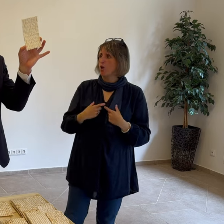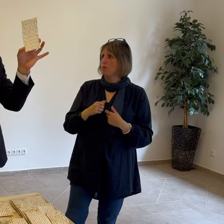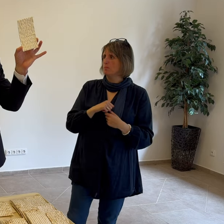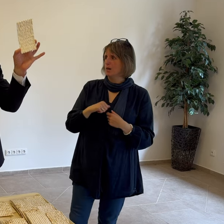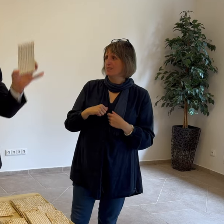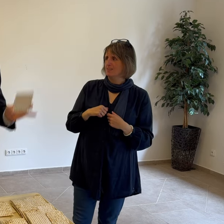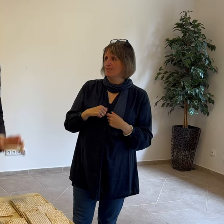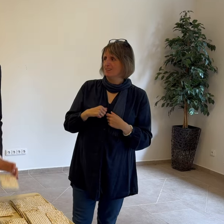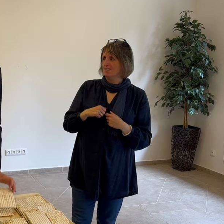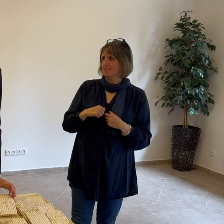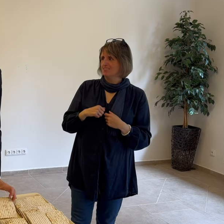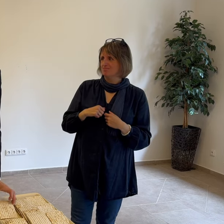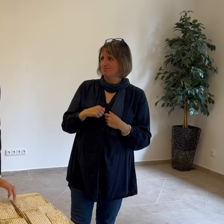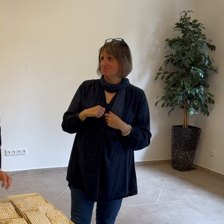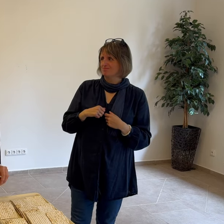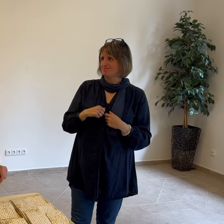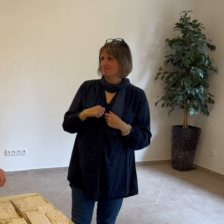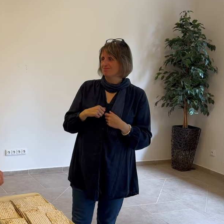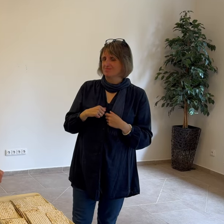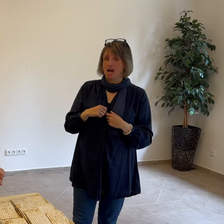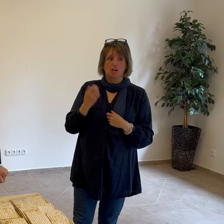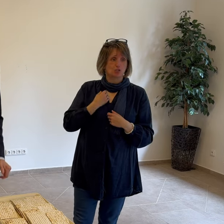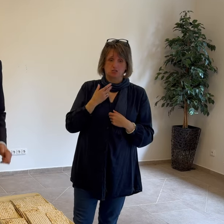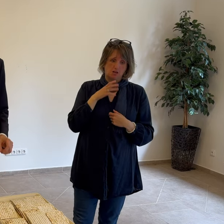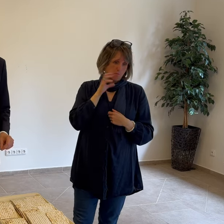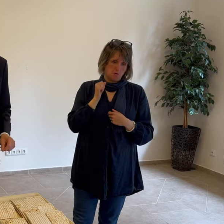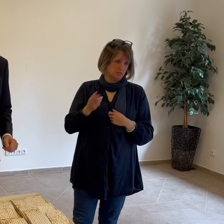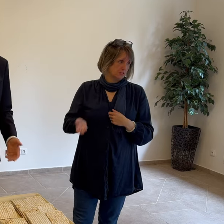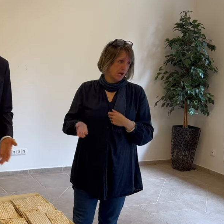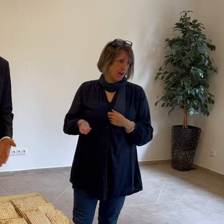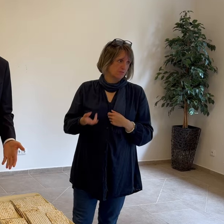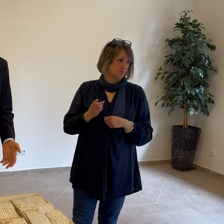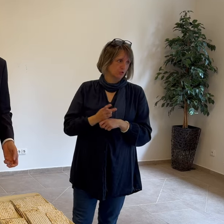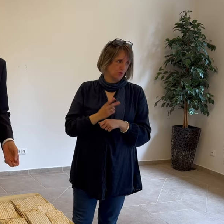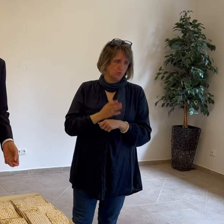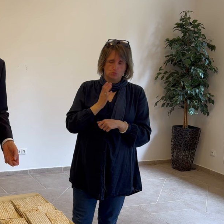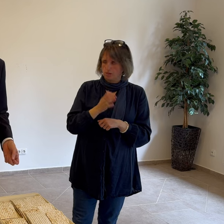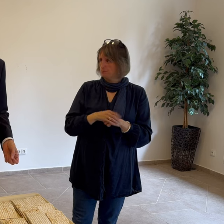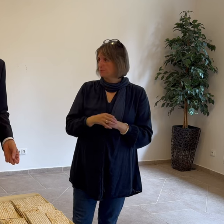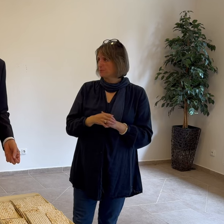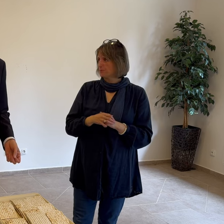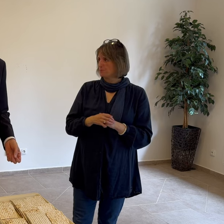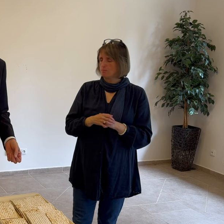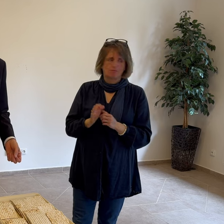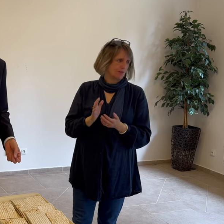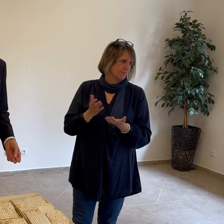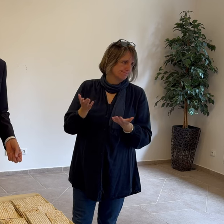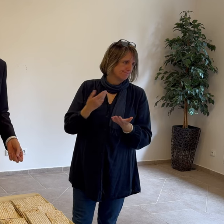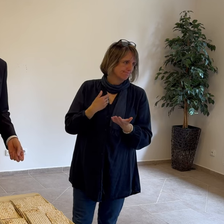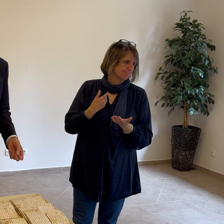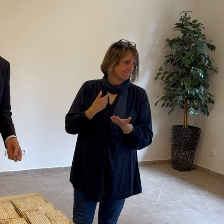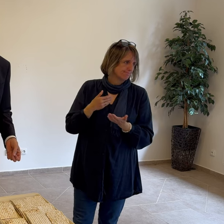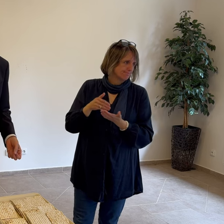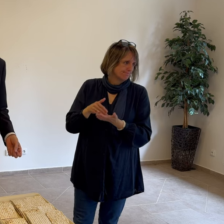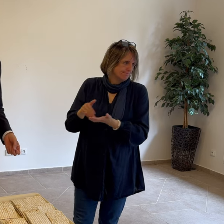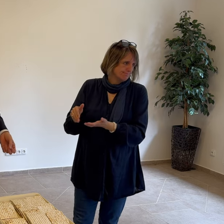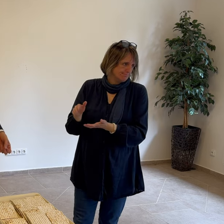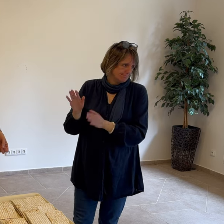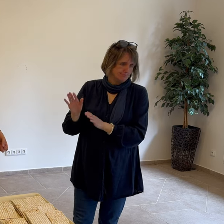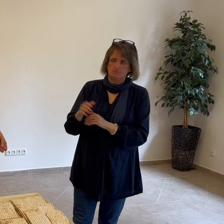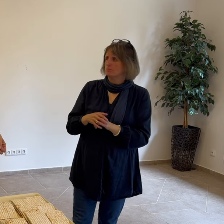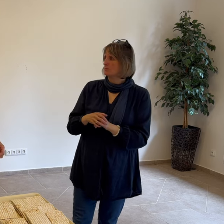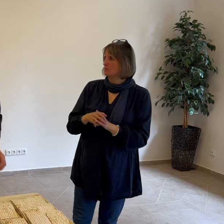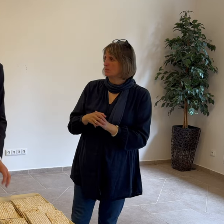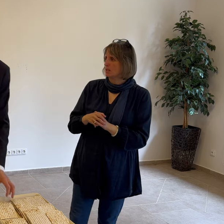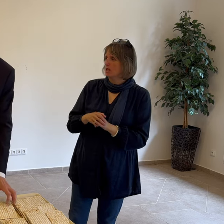to nepozná tak jí odsouzení to zní strašně doslova tady toto ale kdo